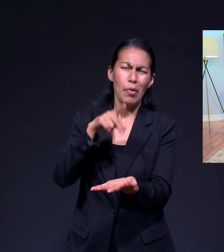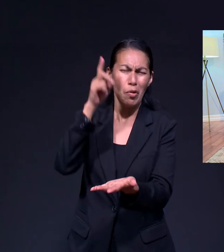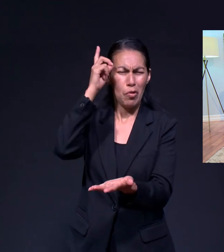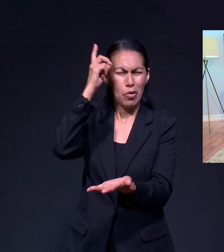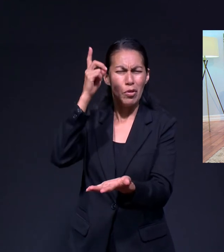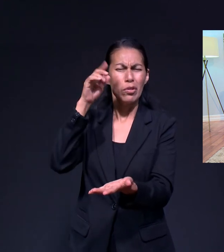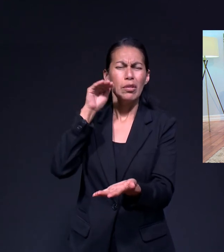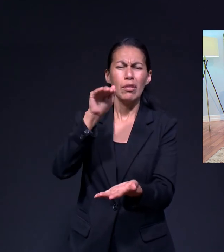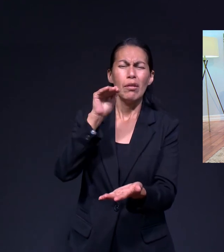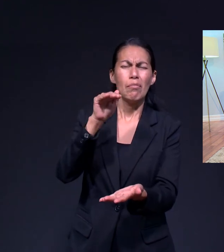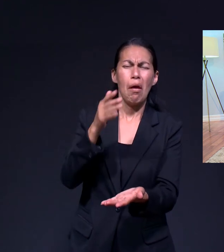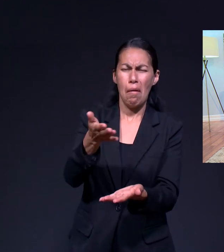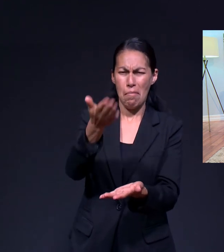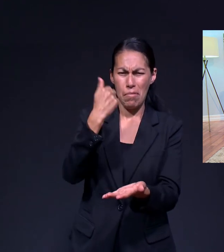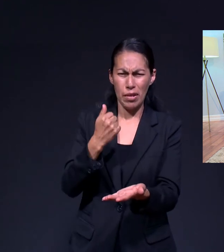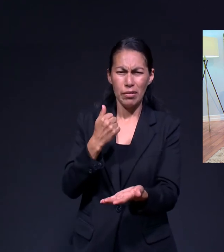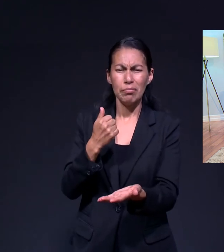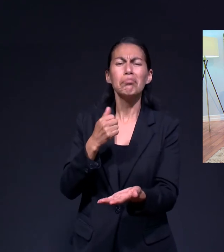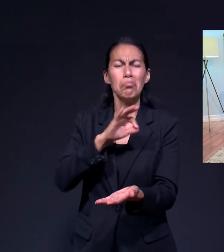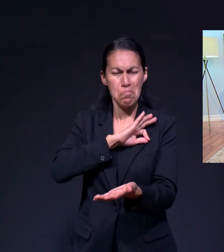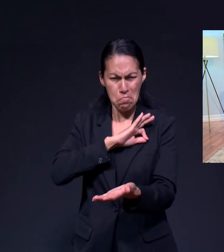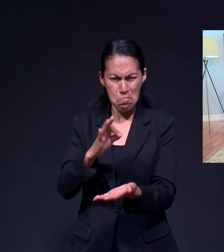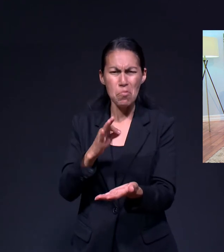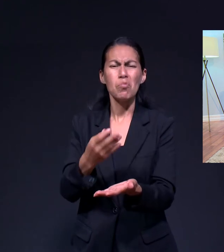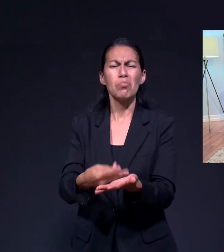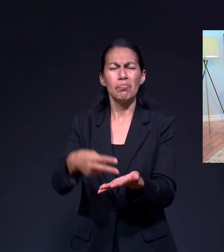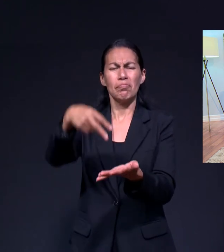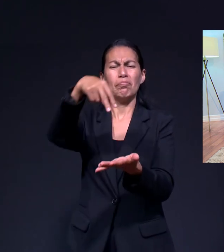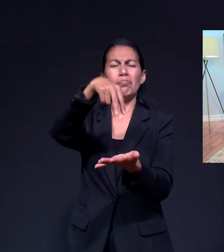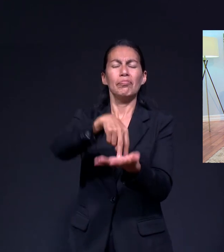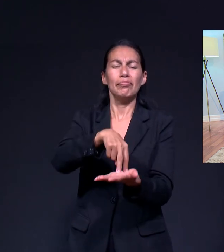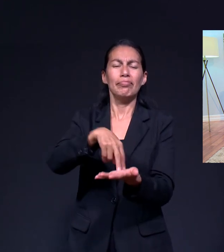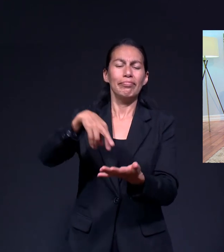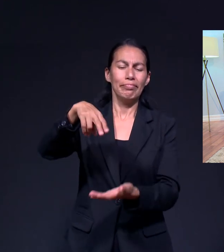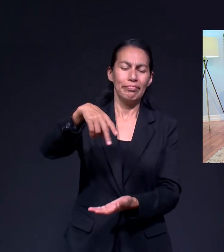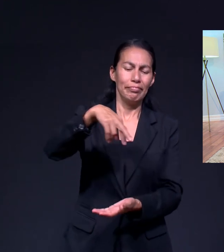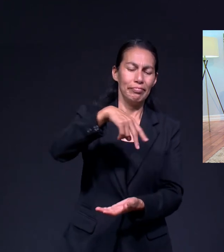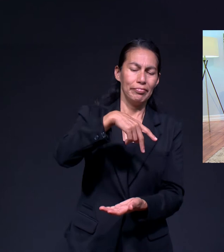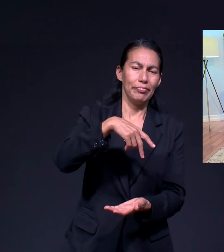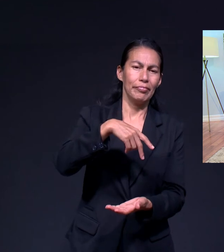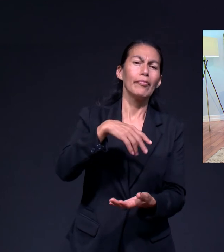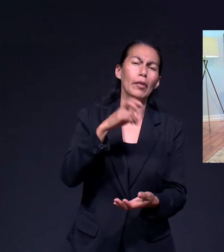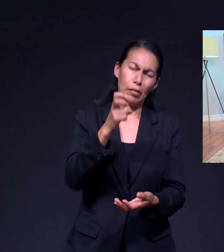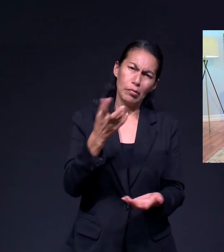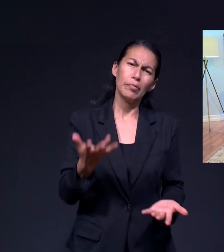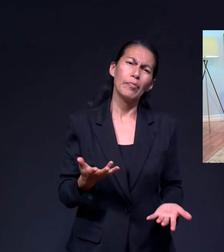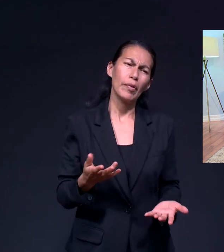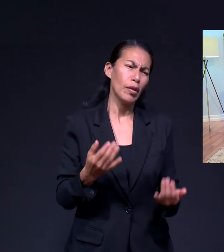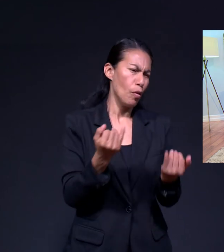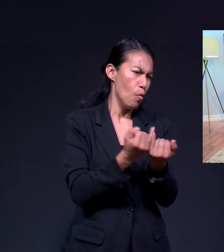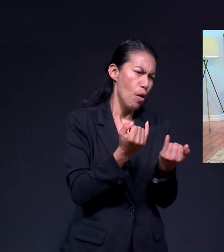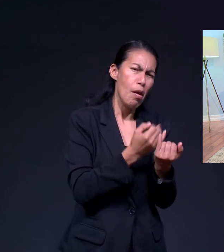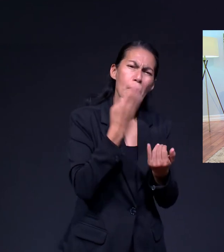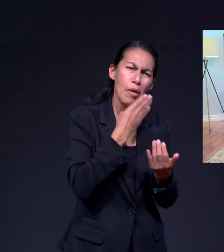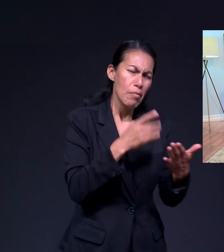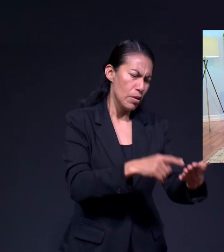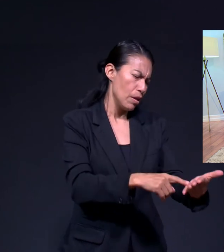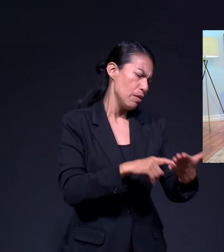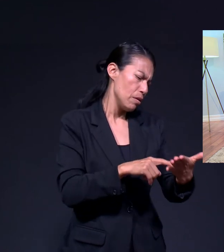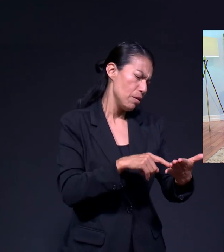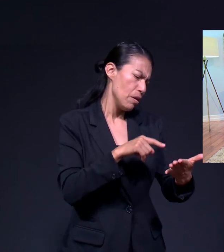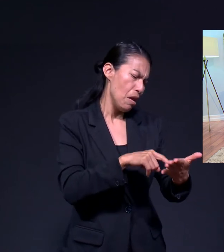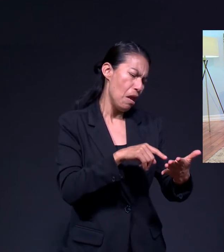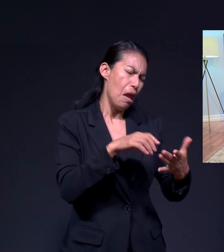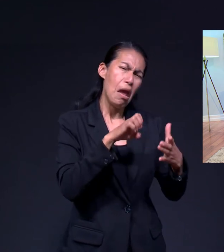y eso es precisamente lo que pasó y hay infinidad de ejemplos en la biblia donde nos